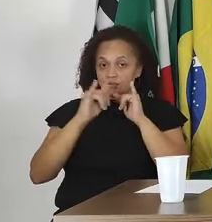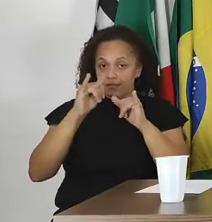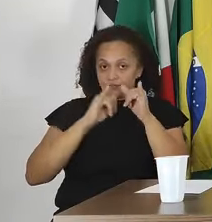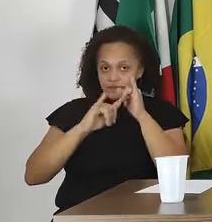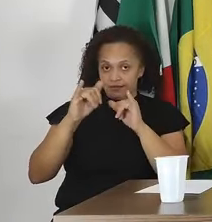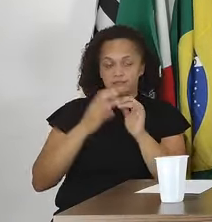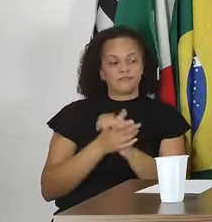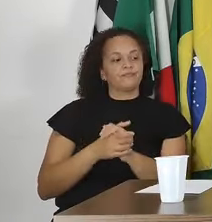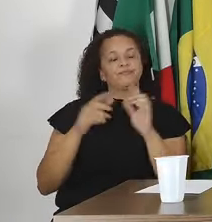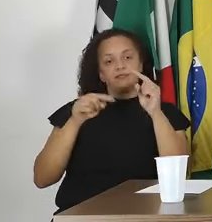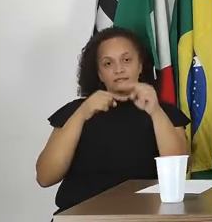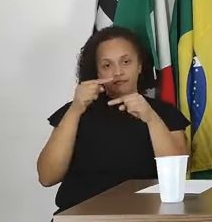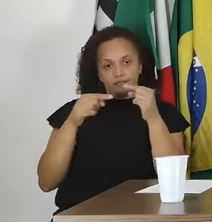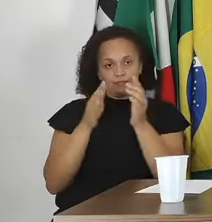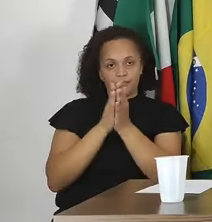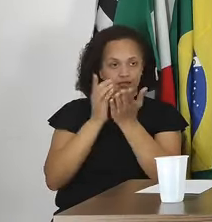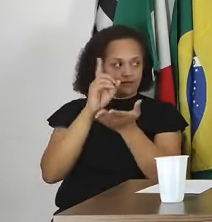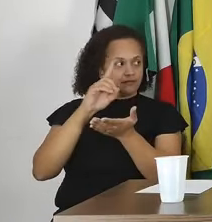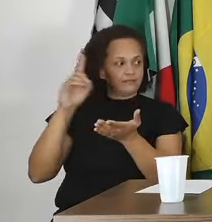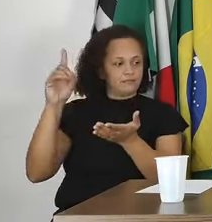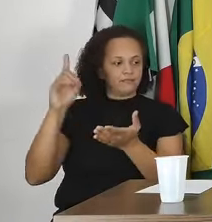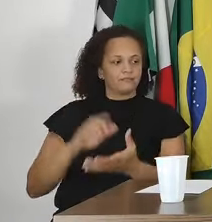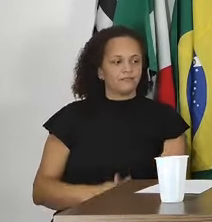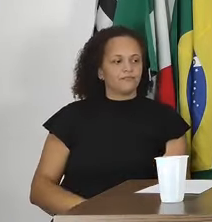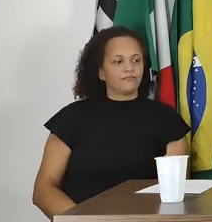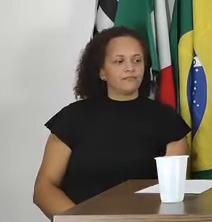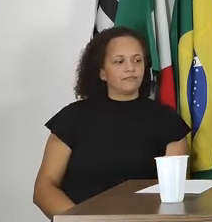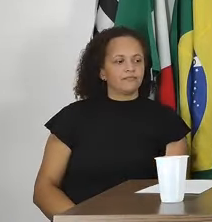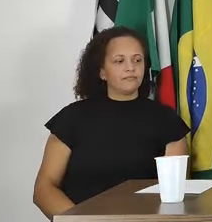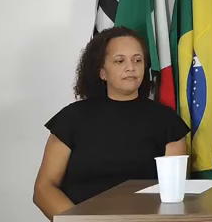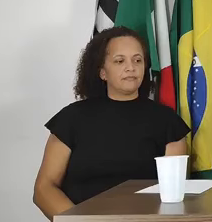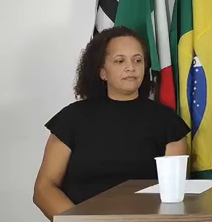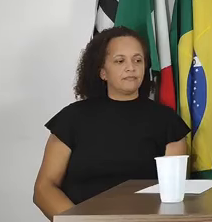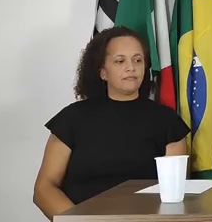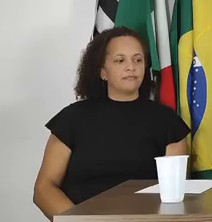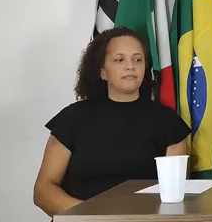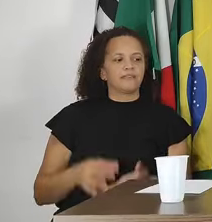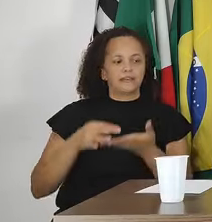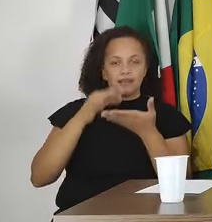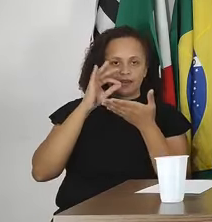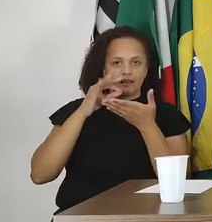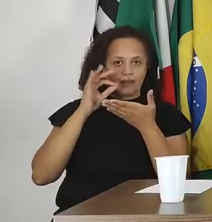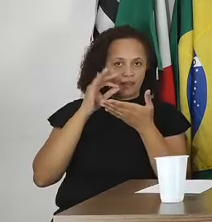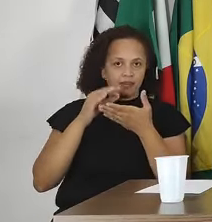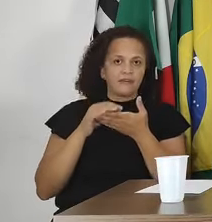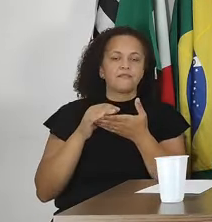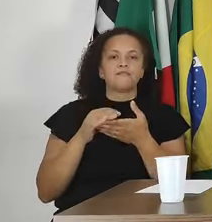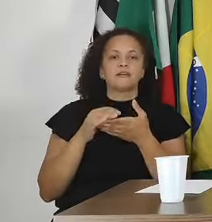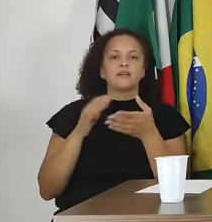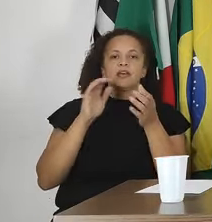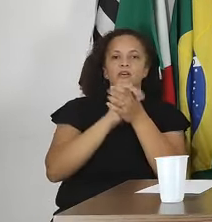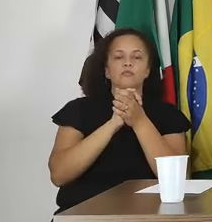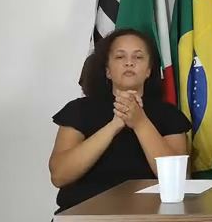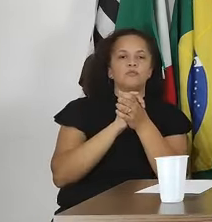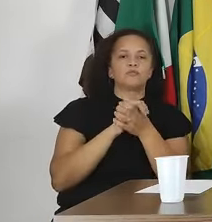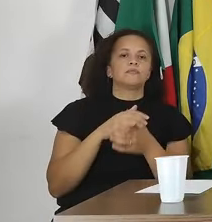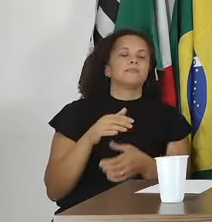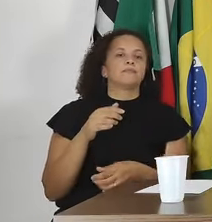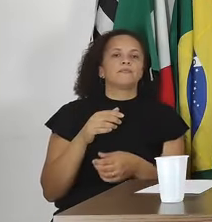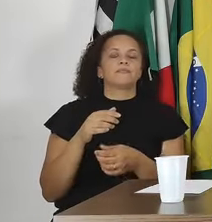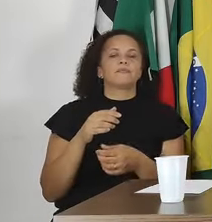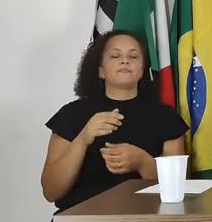aí depois a gente vai para a palavra, tá bom? Café com os pais foi adiado, seria domingo agora, né? Não vai ser